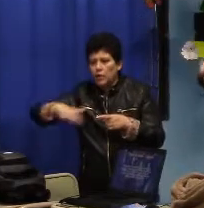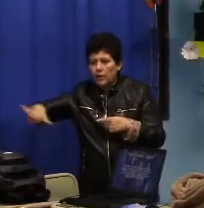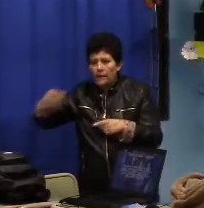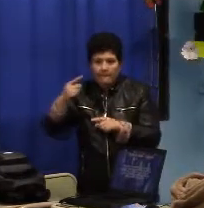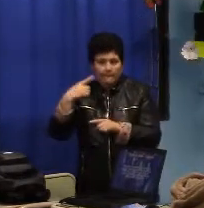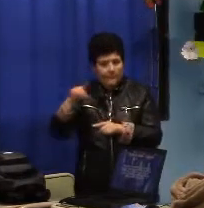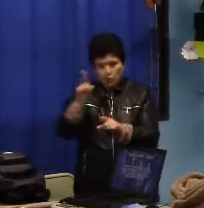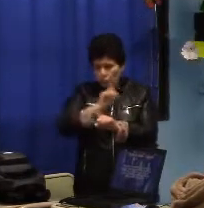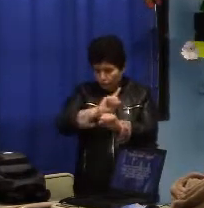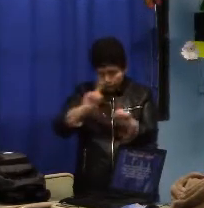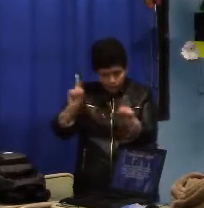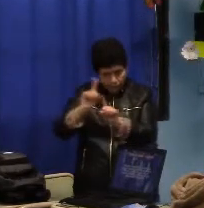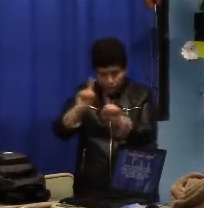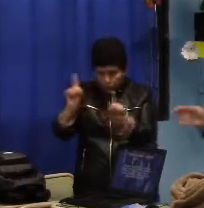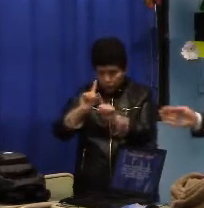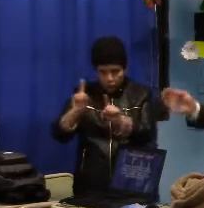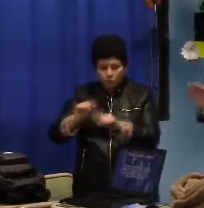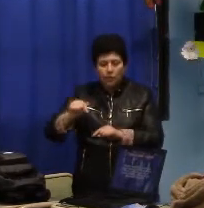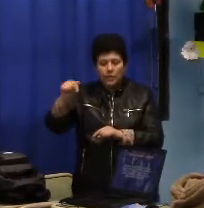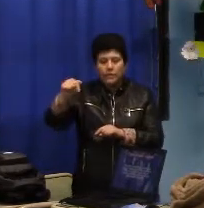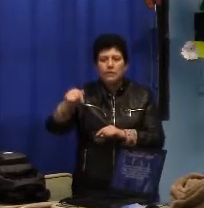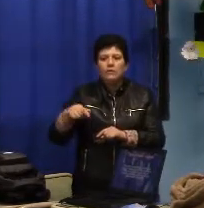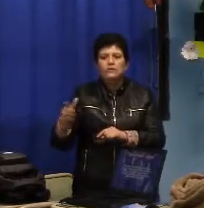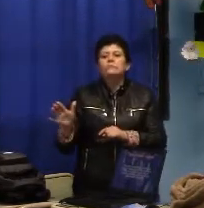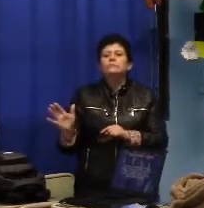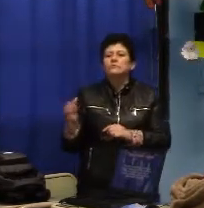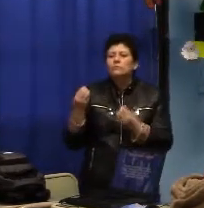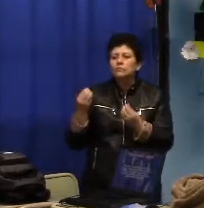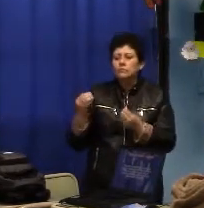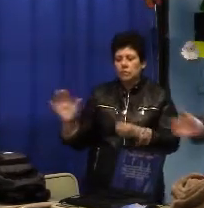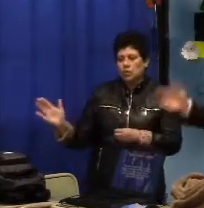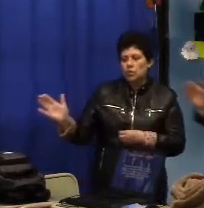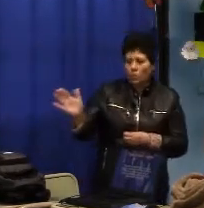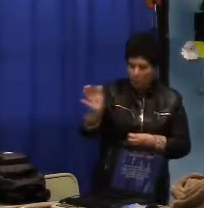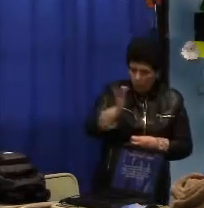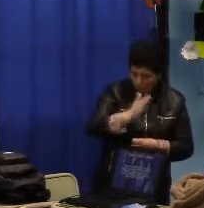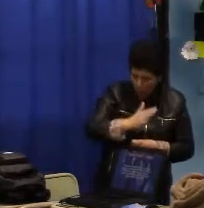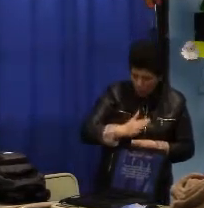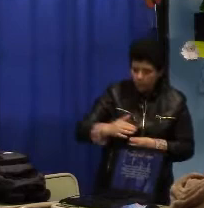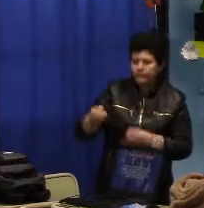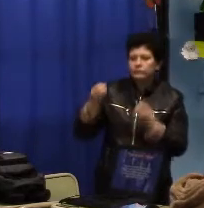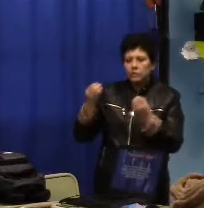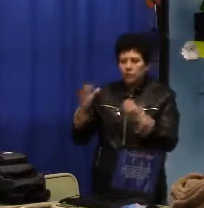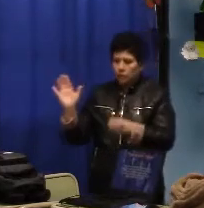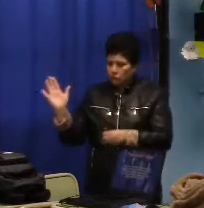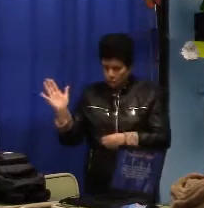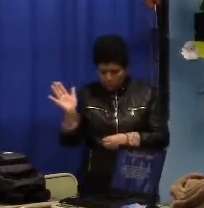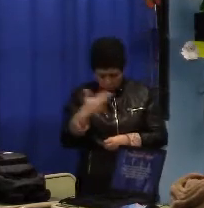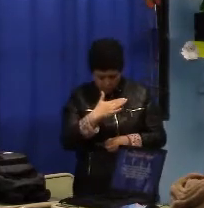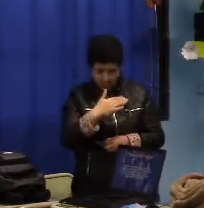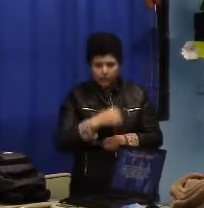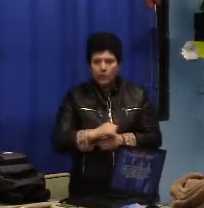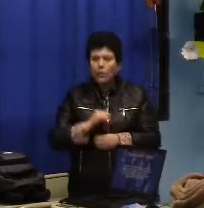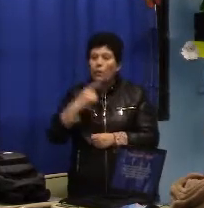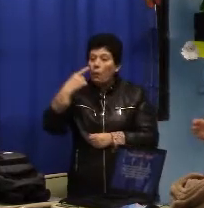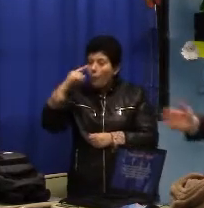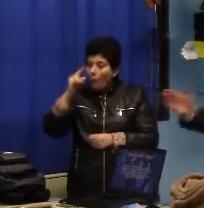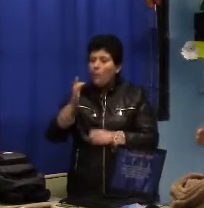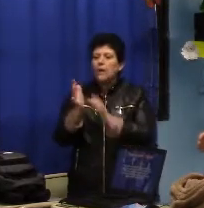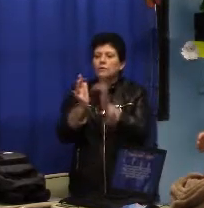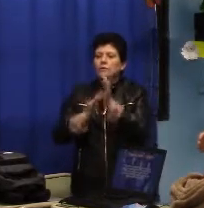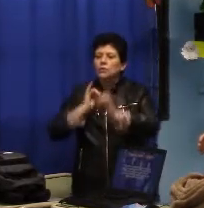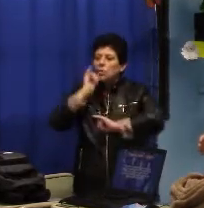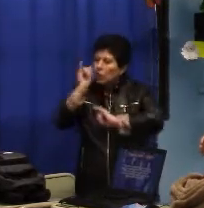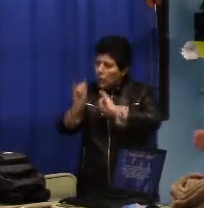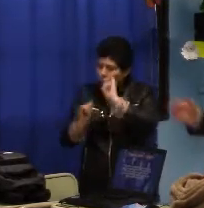todos lados. Pero todo es todo. Cuando el Señor dice todo,